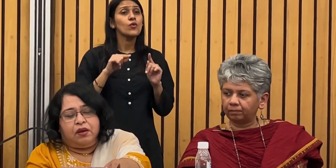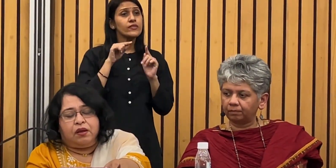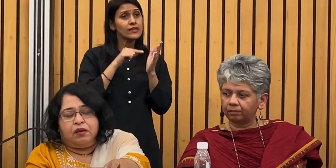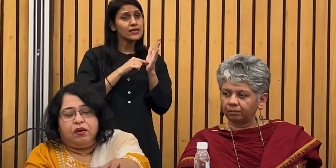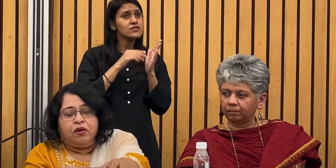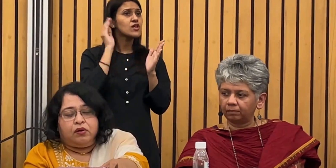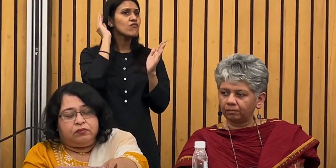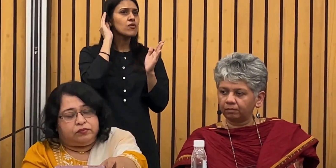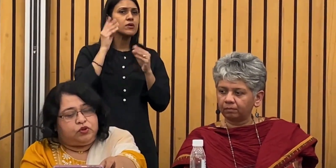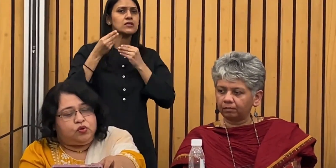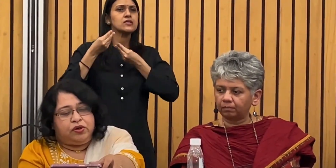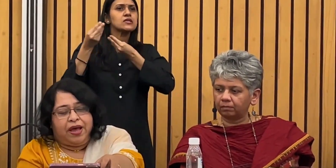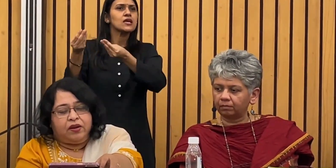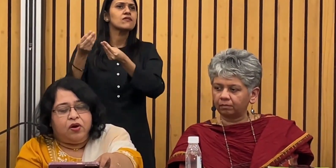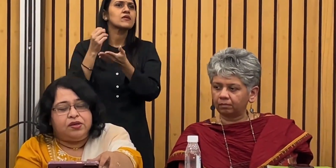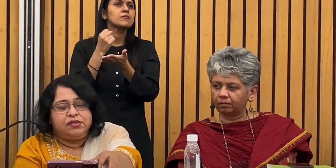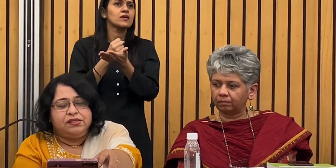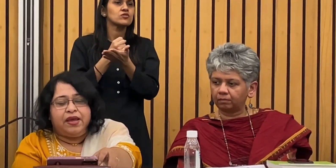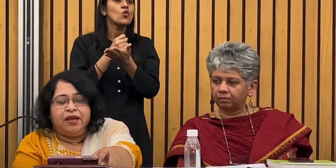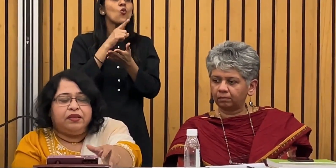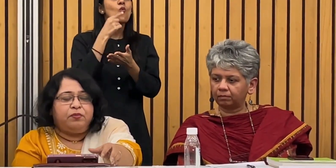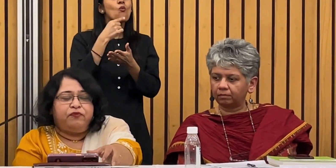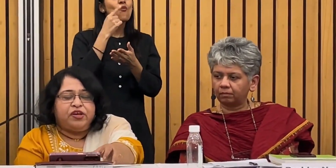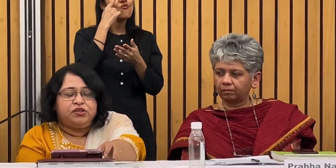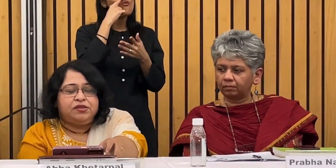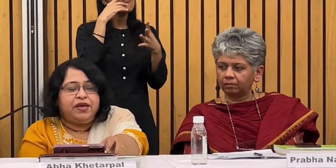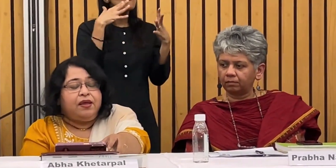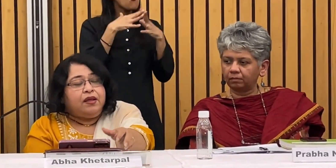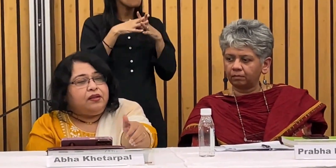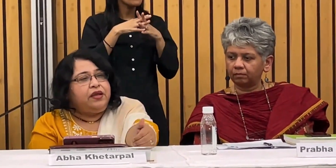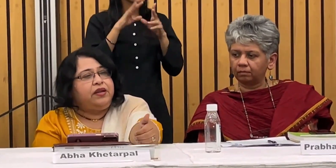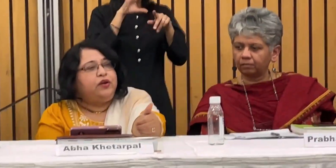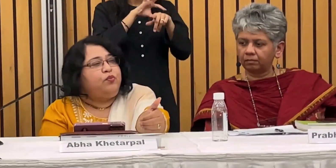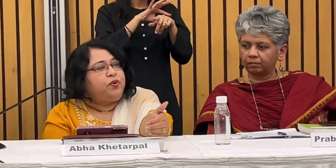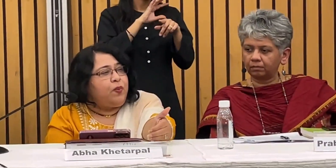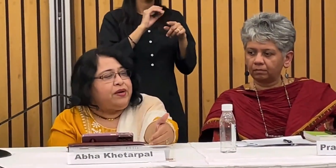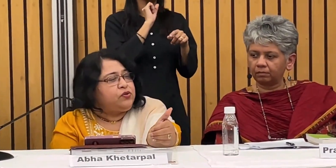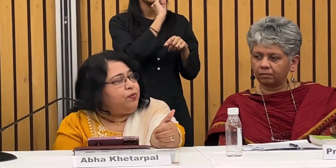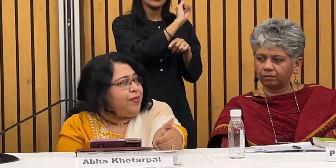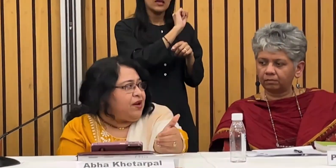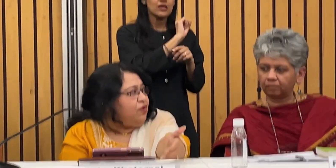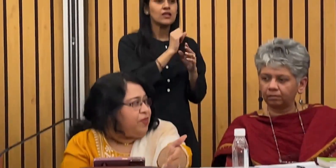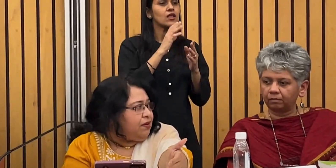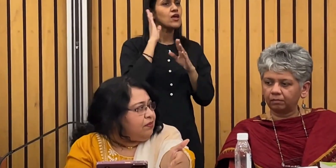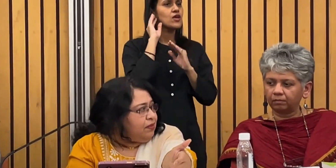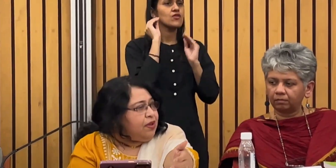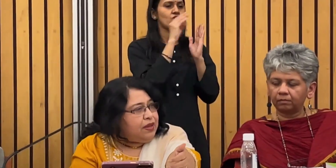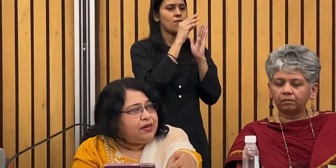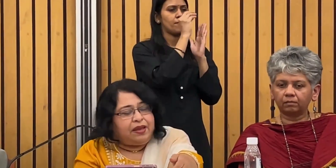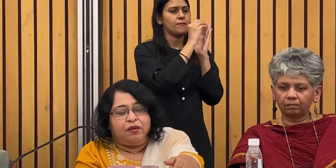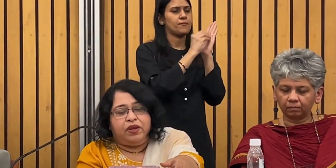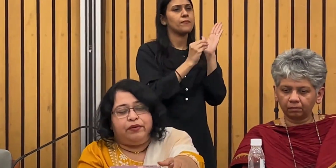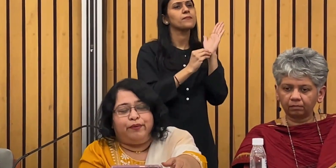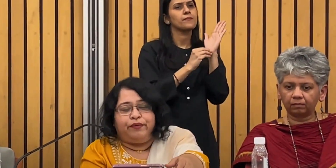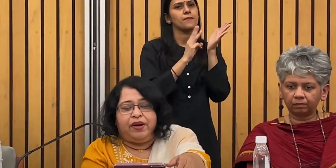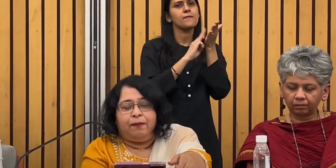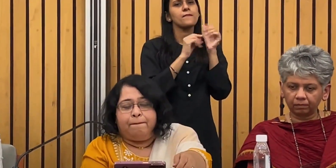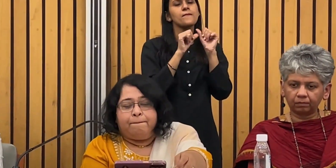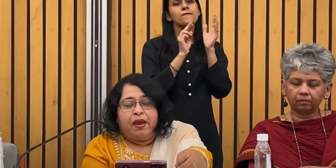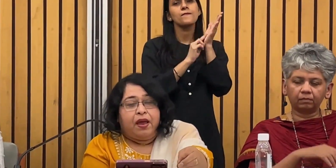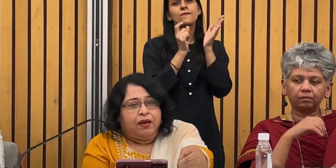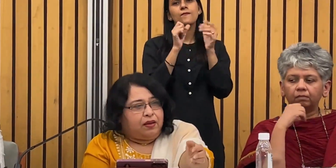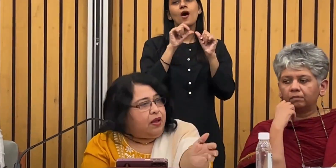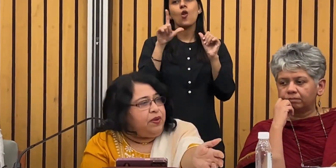इंफॉर्मेशन जो गायनेकोलॉजिस्ट हैं, हेल्थ केयर प्रोफेशनल्स हैं, दे नीड टू प्रोवाइड. सो मैनुअल में इट कैन बी